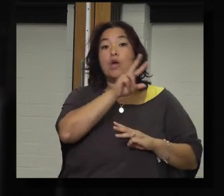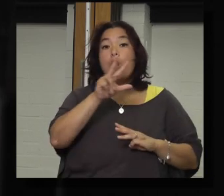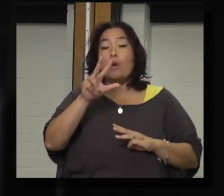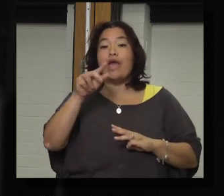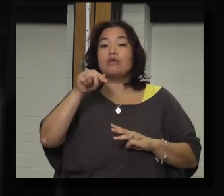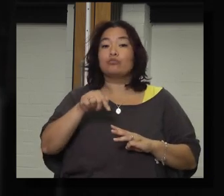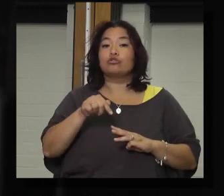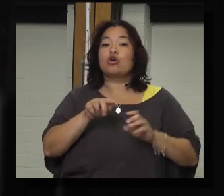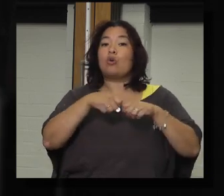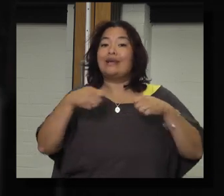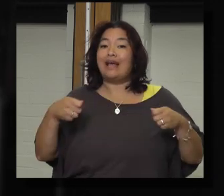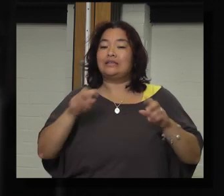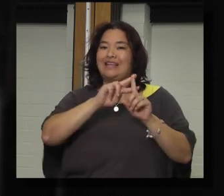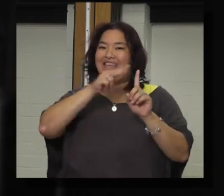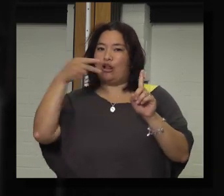denk ik de website